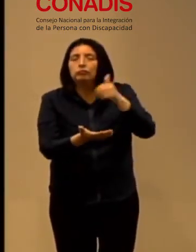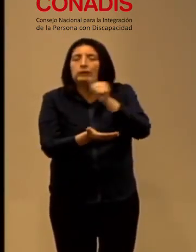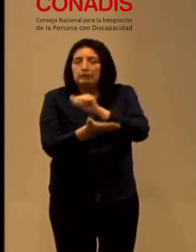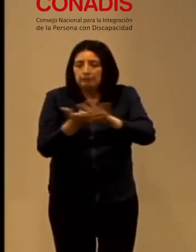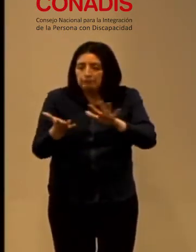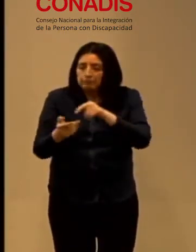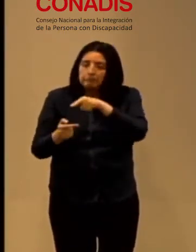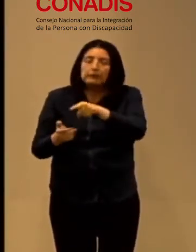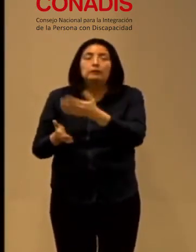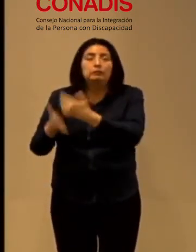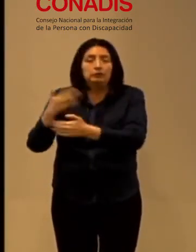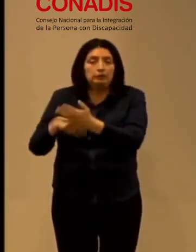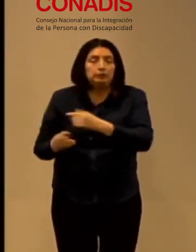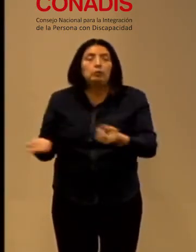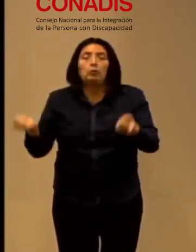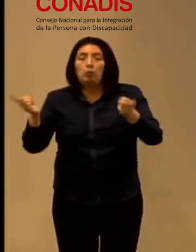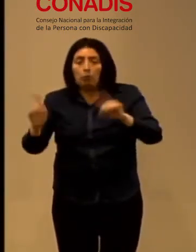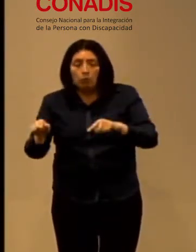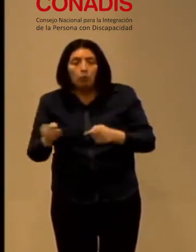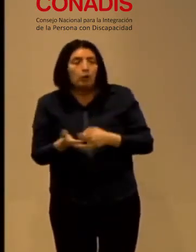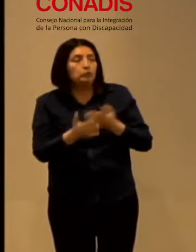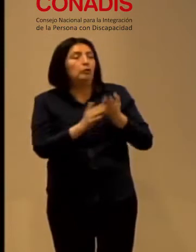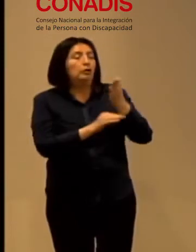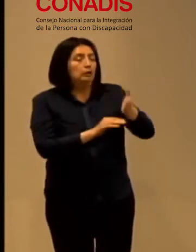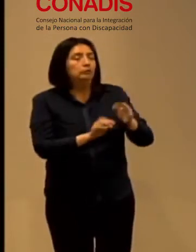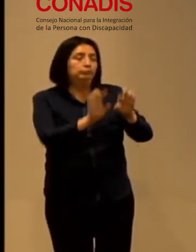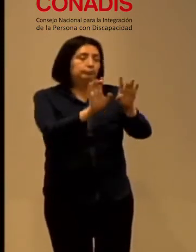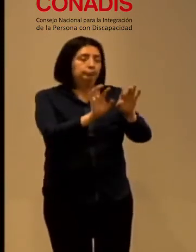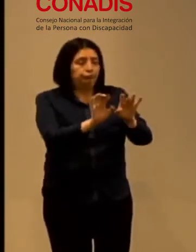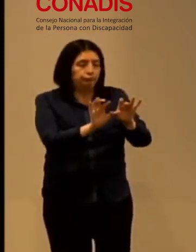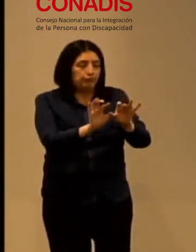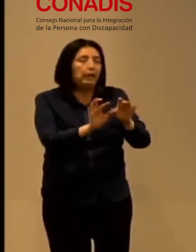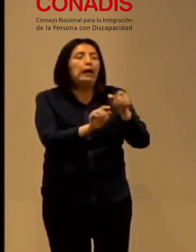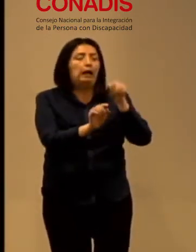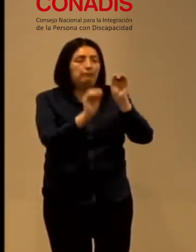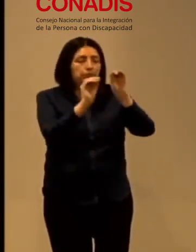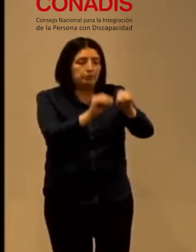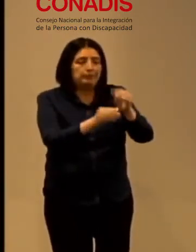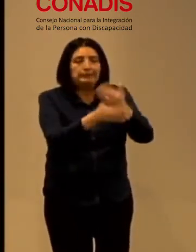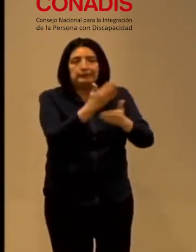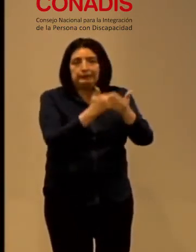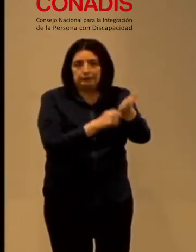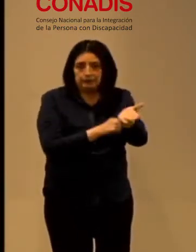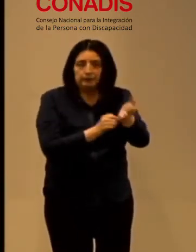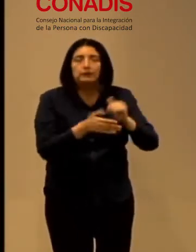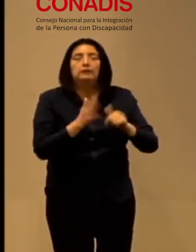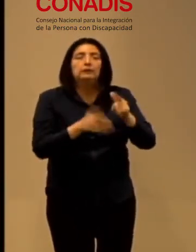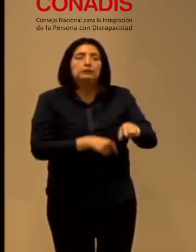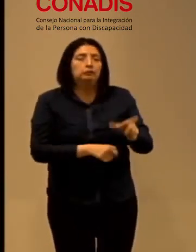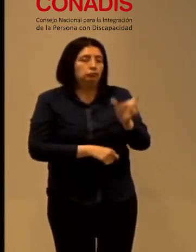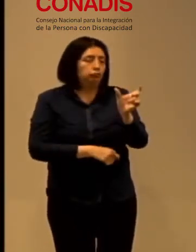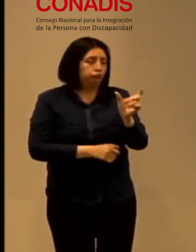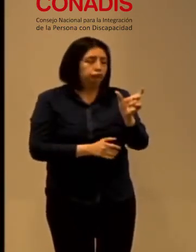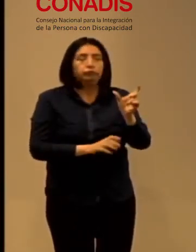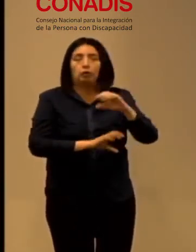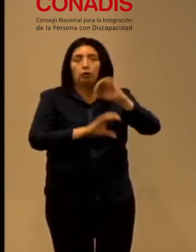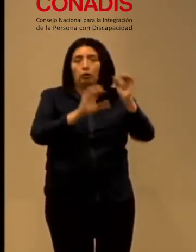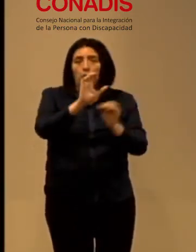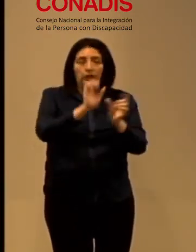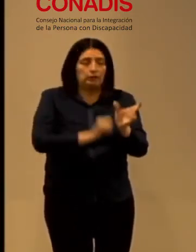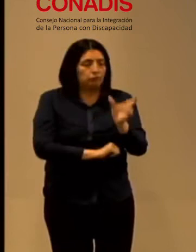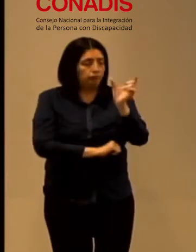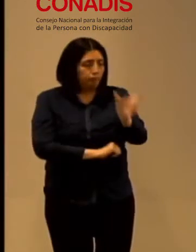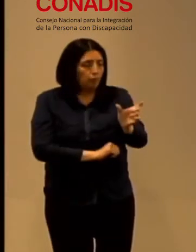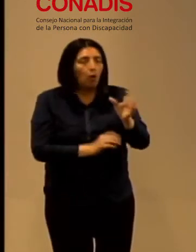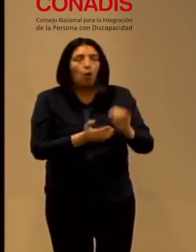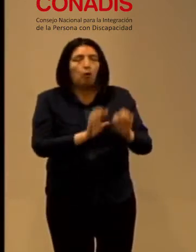qué? Porque en postulación ellos reportan la discapacidad y suben su carnet de CONADIS o su